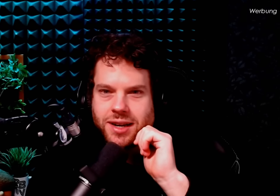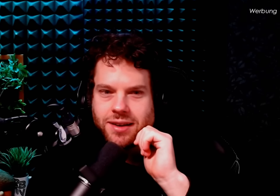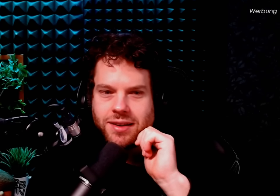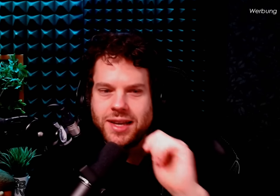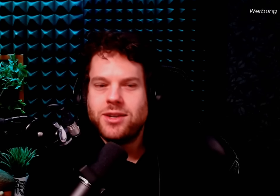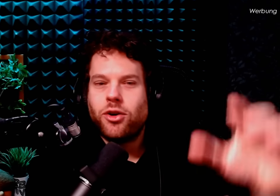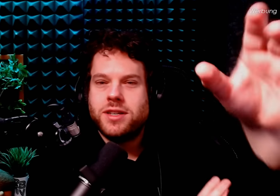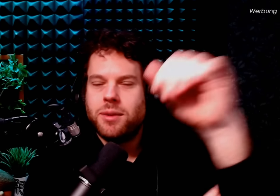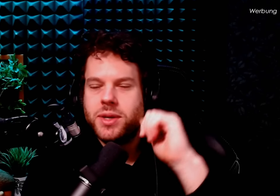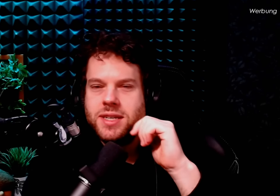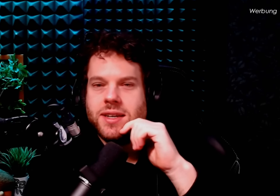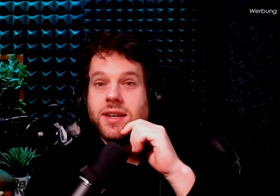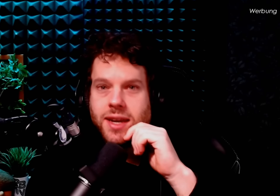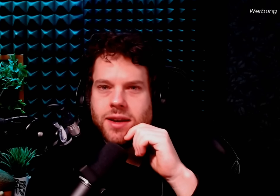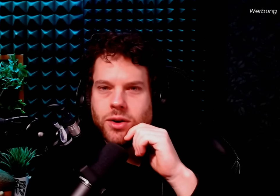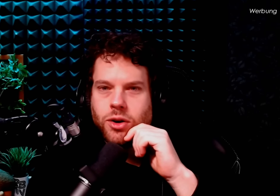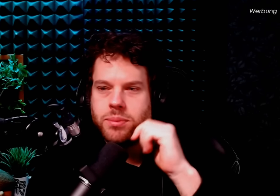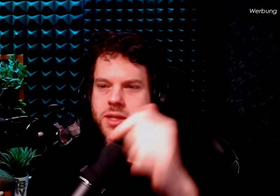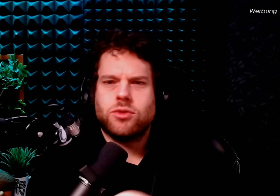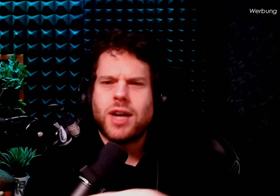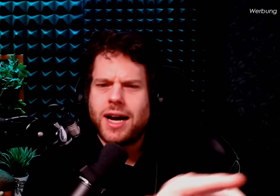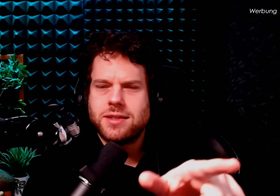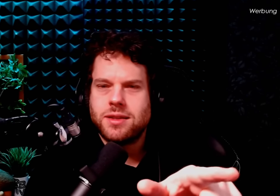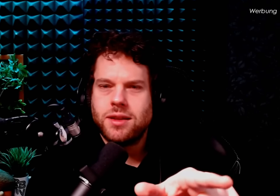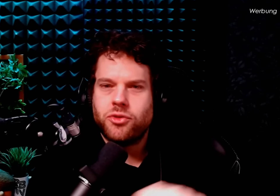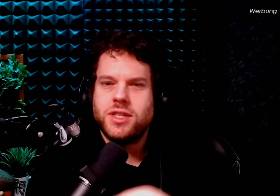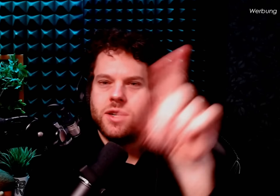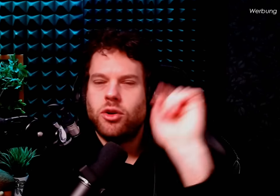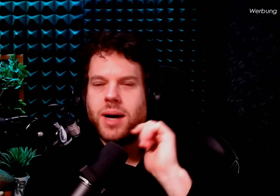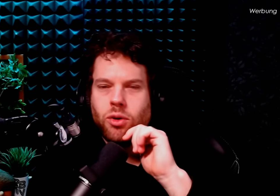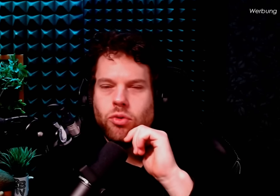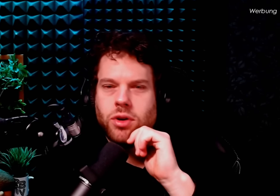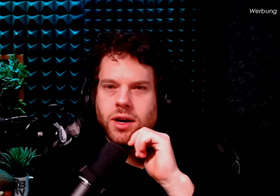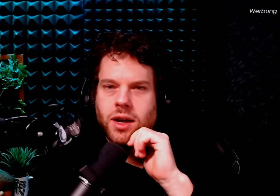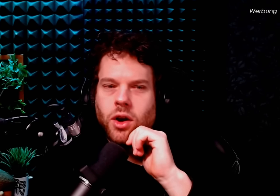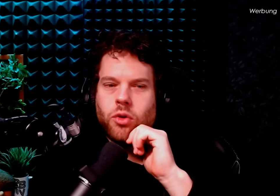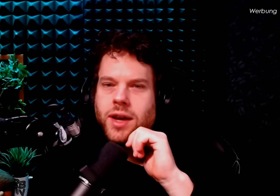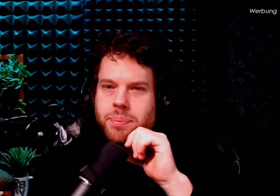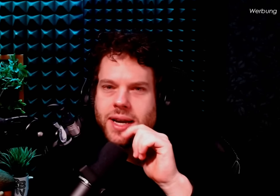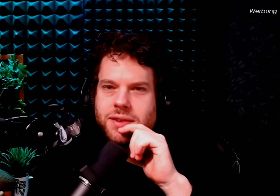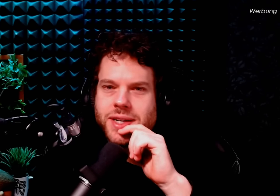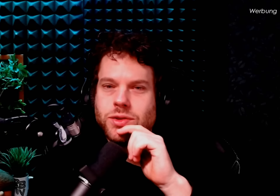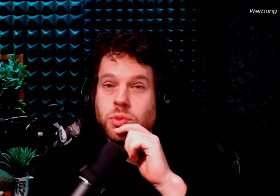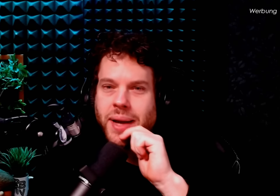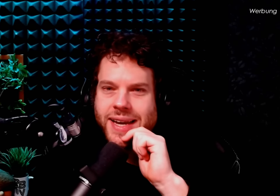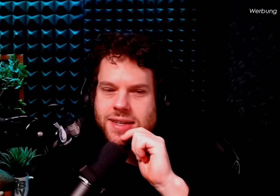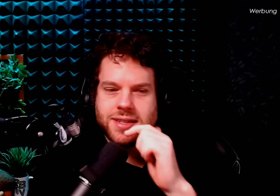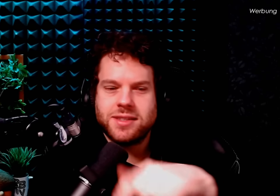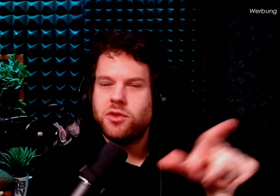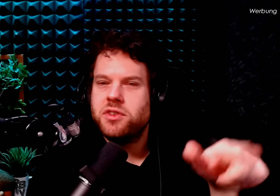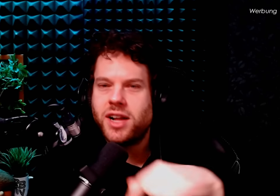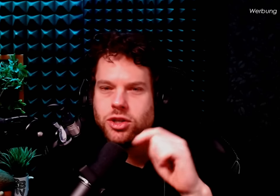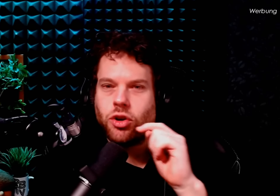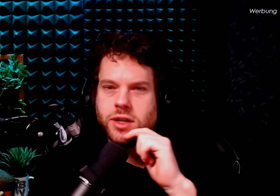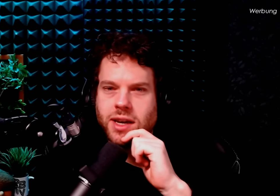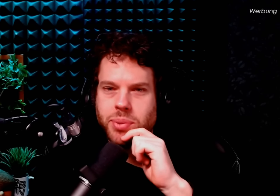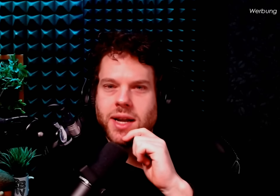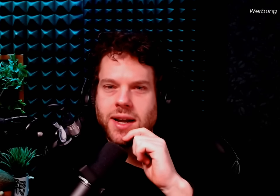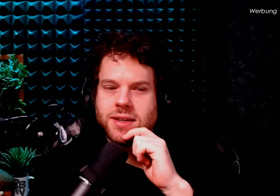gegangen. Die Rolltreppe, die denen entgegengekommen ist und Carsten auf die normal hoch und Rebecca war das so peinlich, dass sie auf die falsche Rolltreppe gegangen